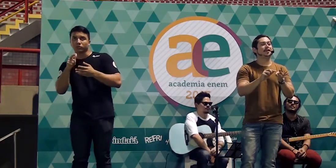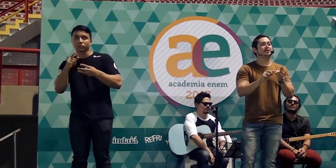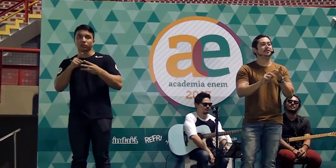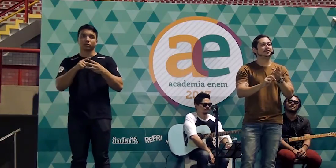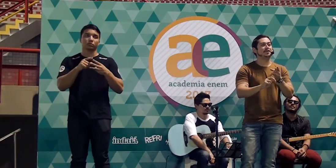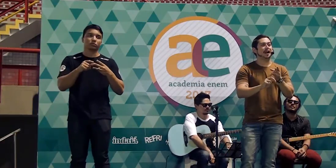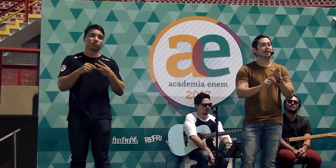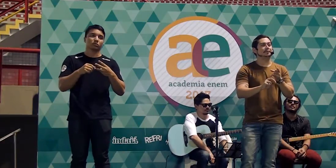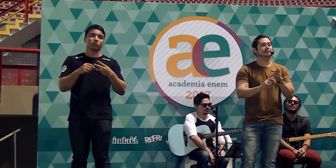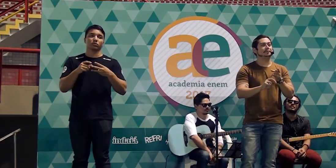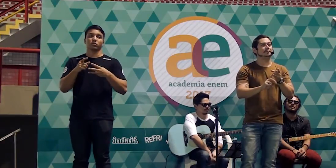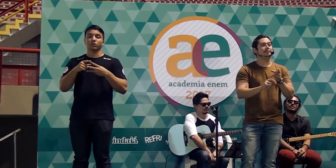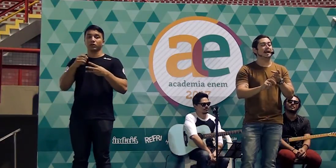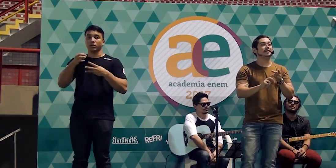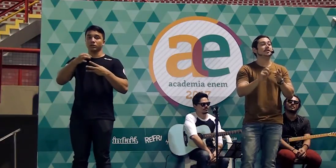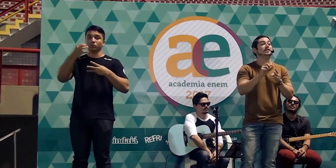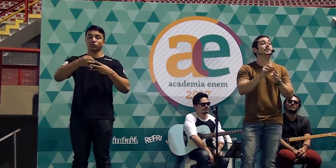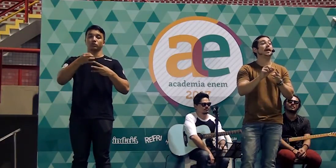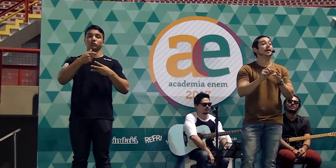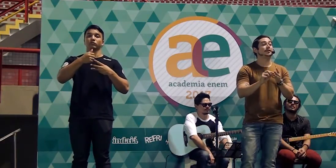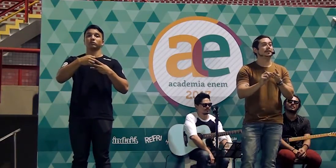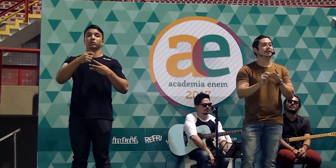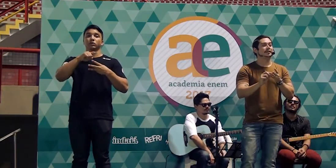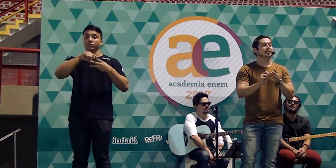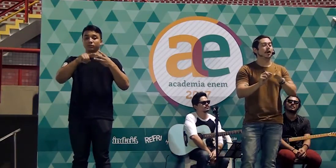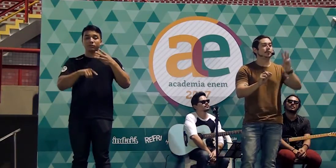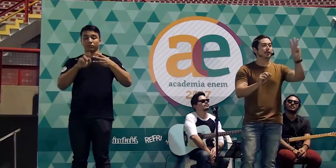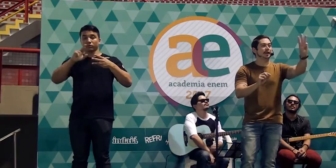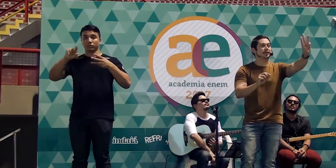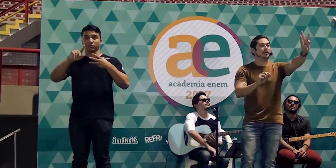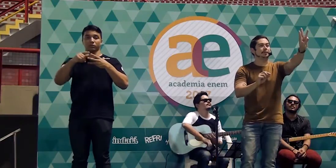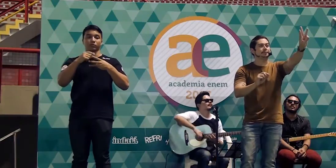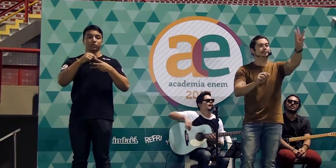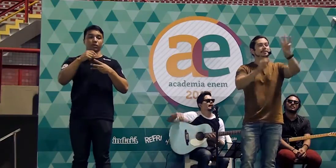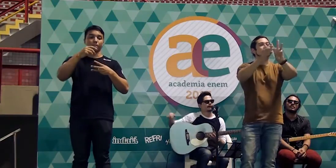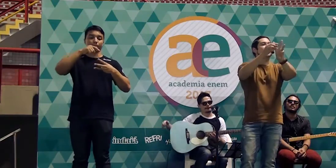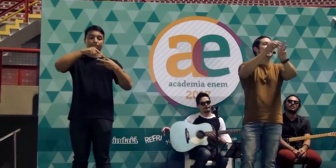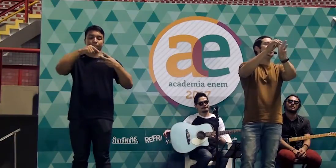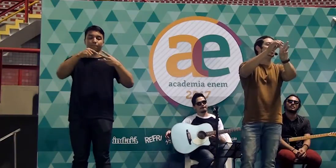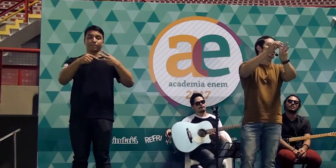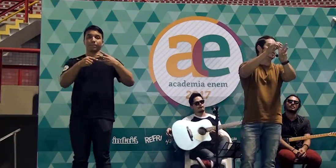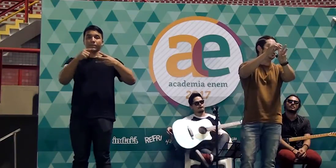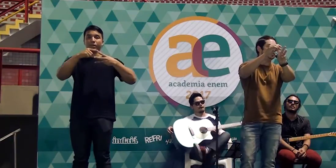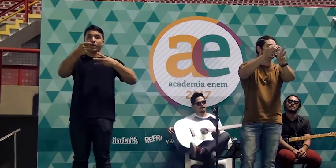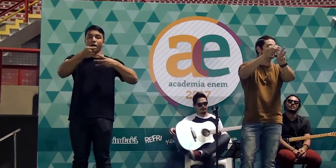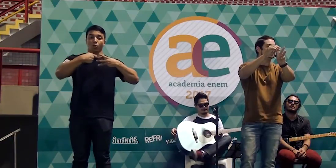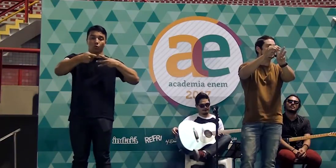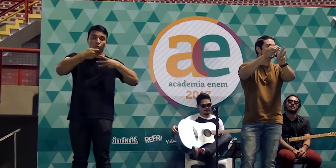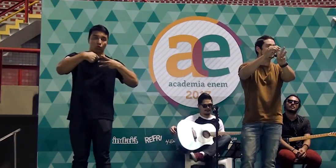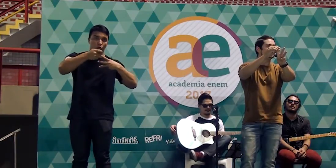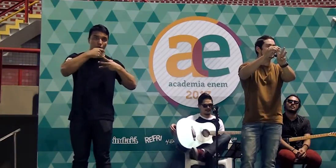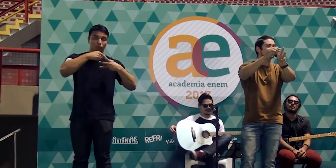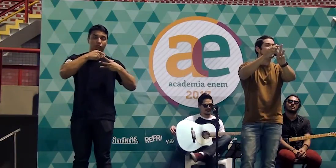Executivo, legislativo e judiciário. Aí são as esferas. Olha os poderes, ó. Econômico,